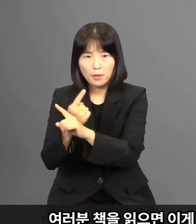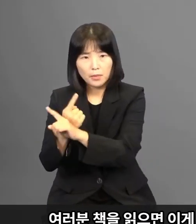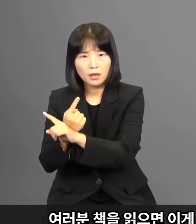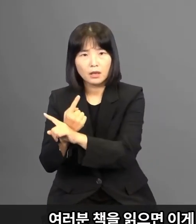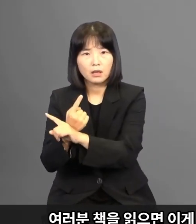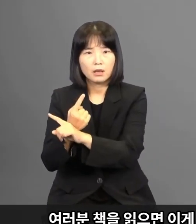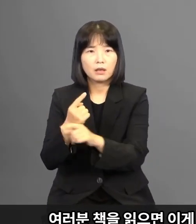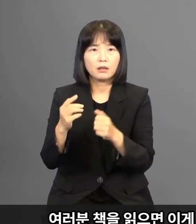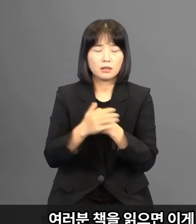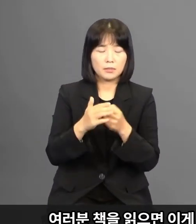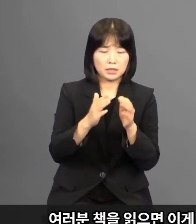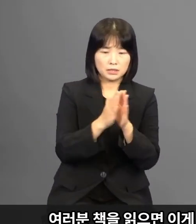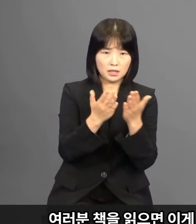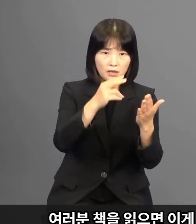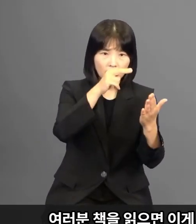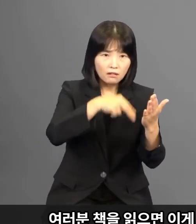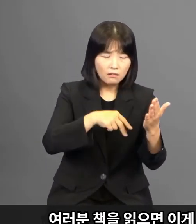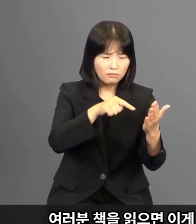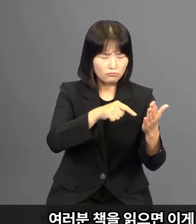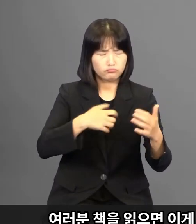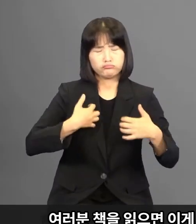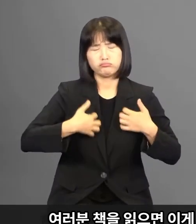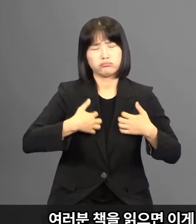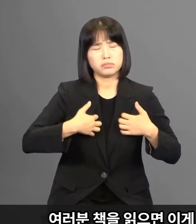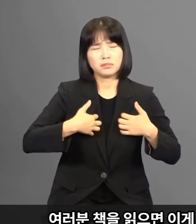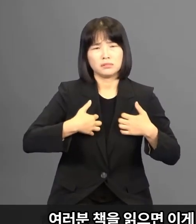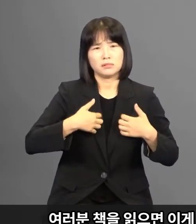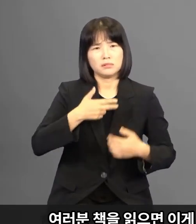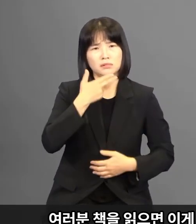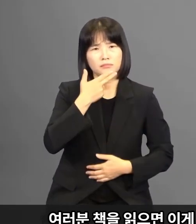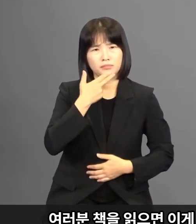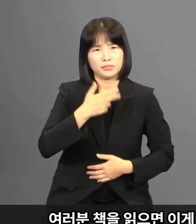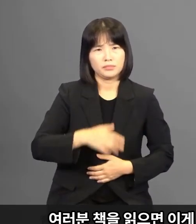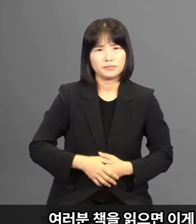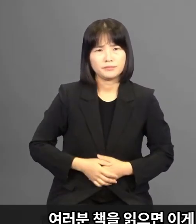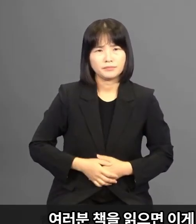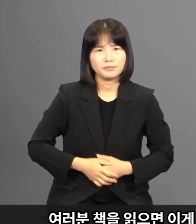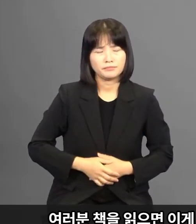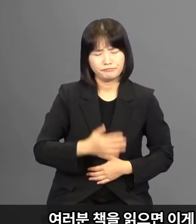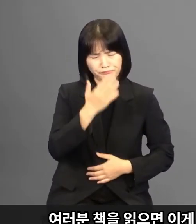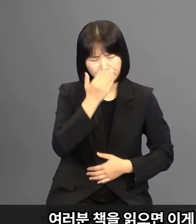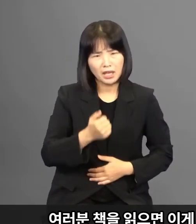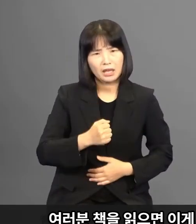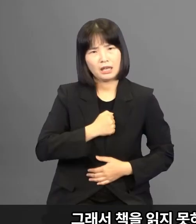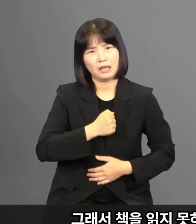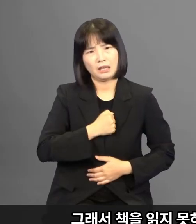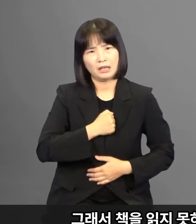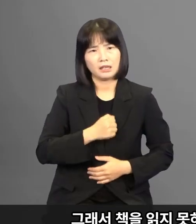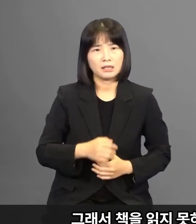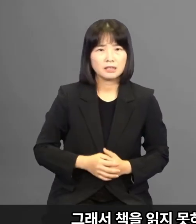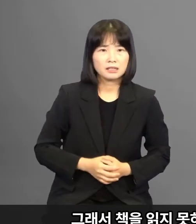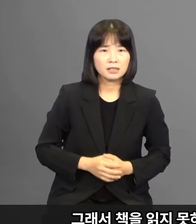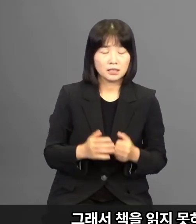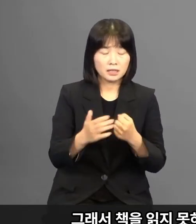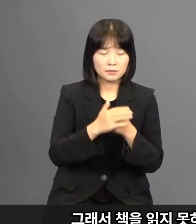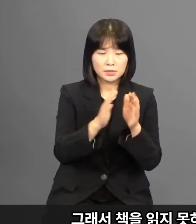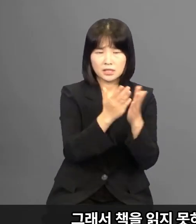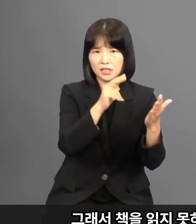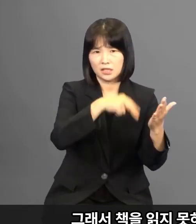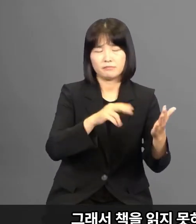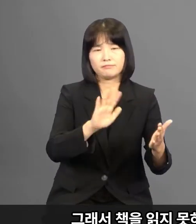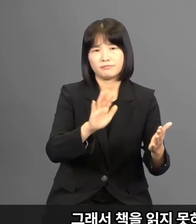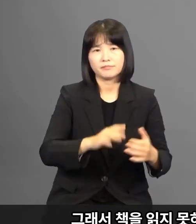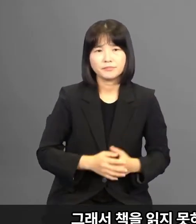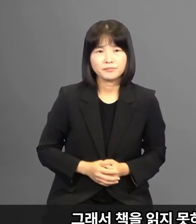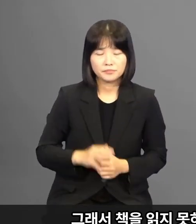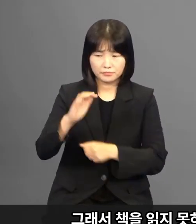여러분 책을 읽으면 이게 흥미가 있을까요? 지루하죠. 답답하죠. 그래서 책을 읽지 못하게 된다.